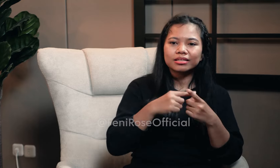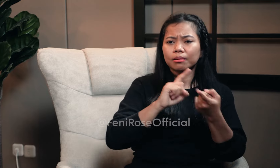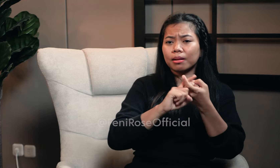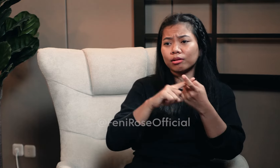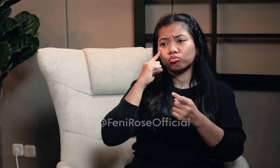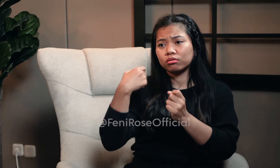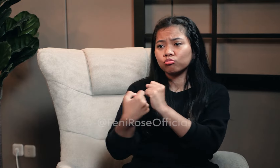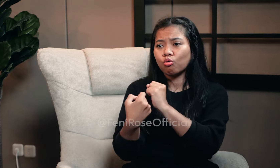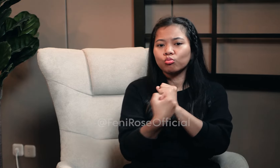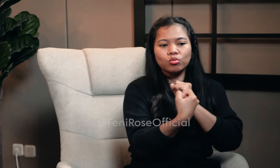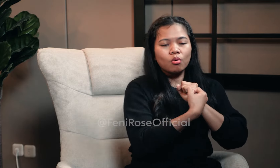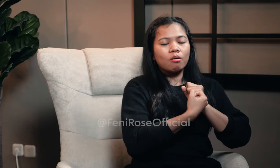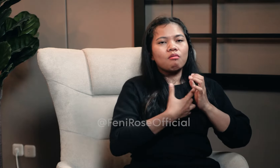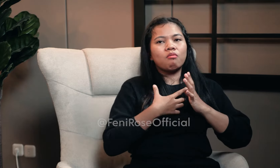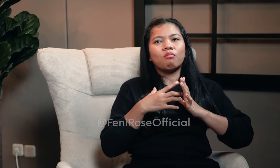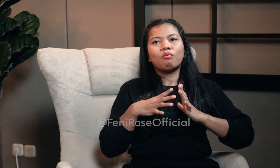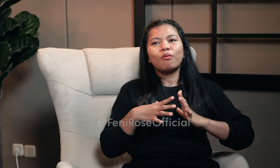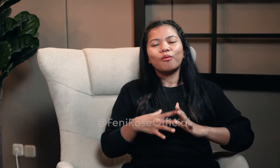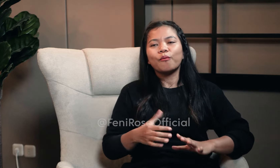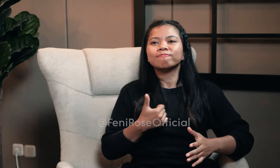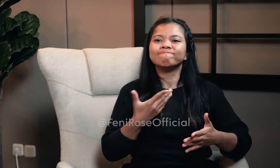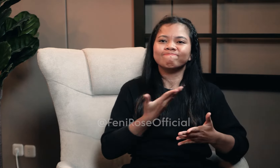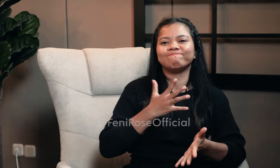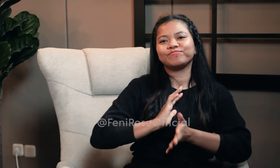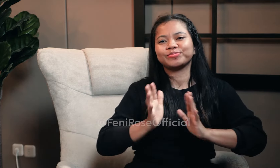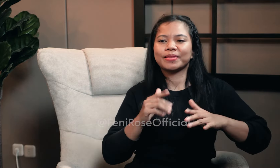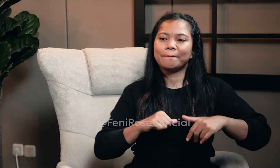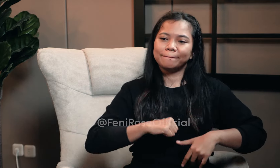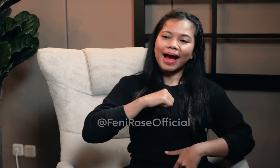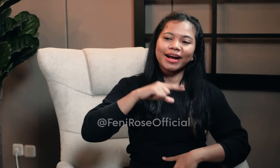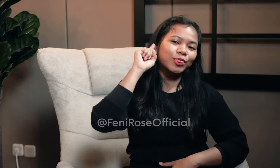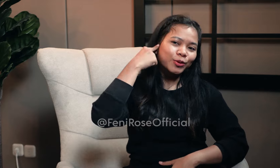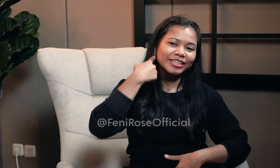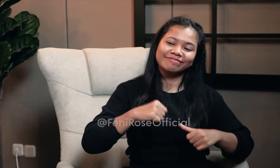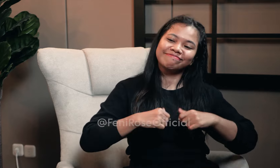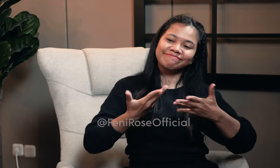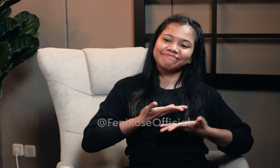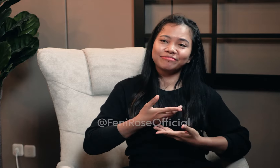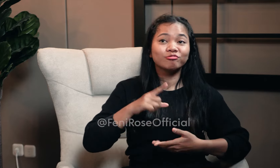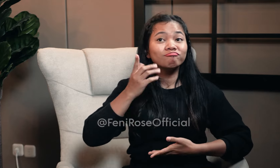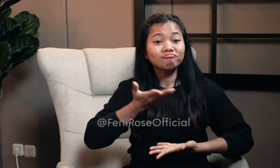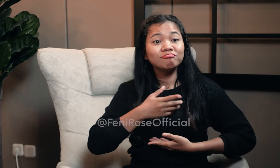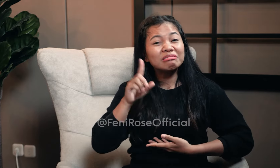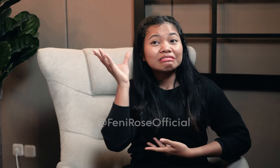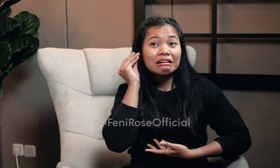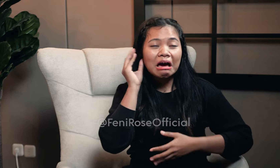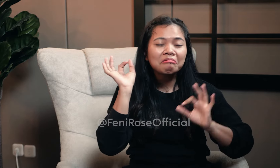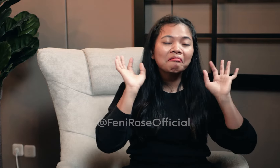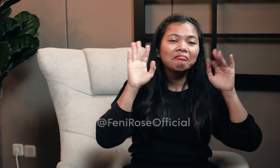isyarat sendiri teman-teman tuli juga banyak yang support saya yang Dukung saya oke Saya bangga menjadi tuli akhirnya kayak gitu